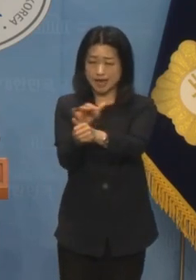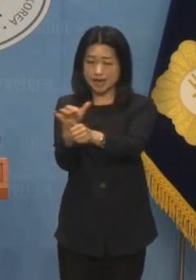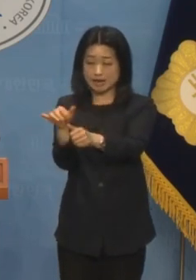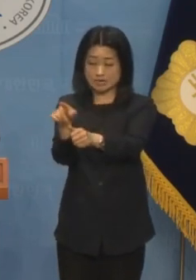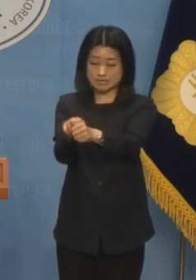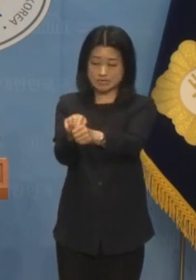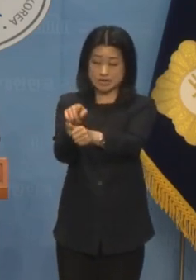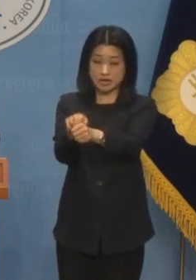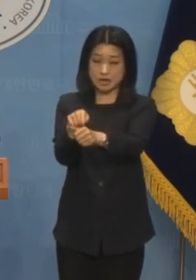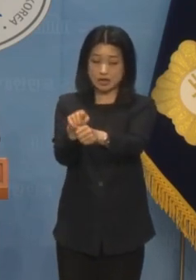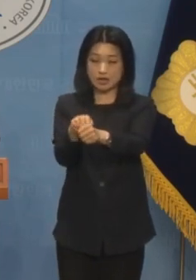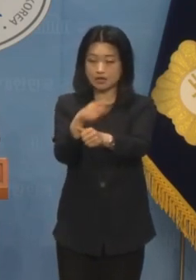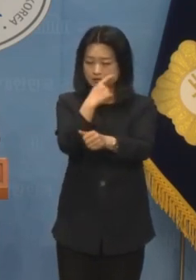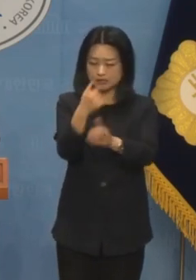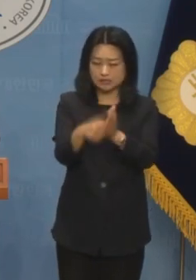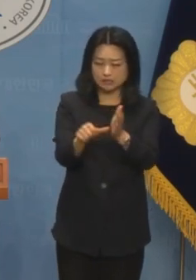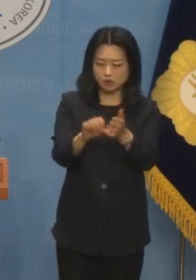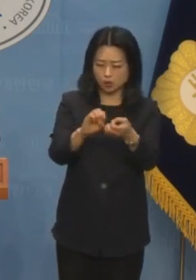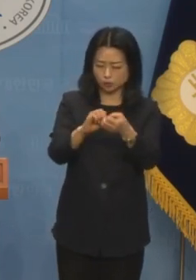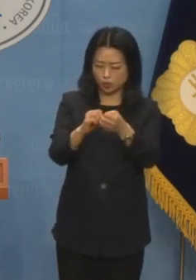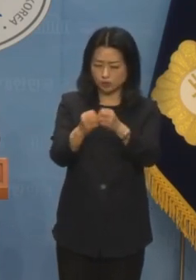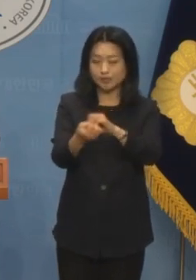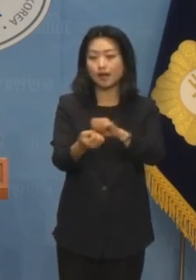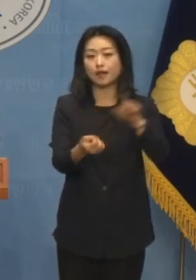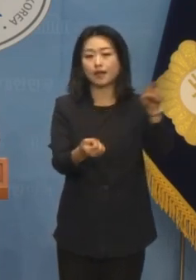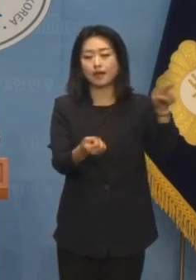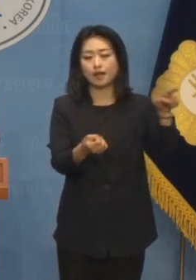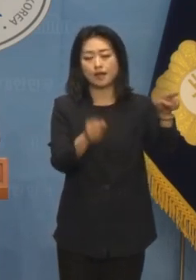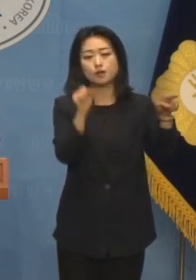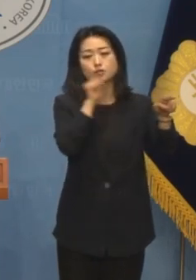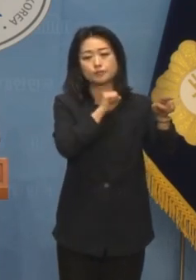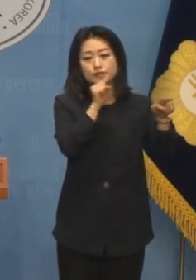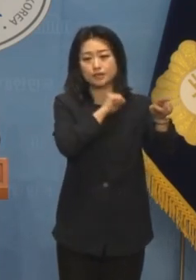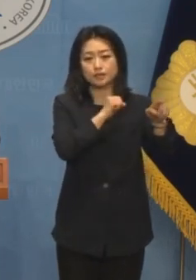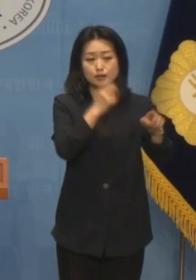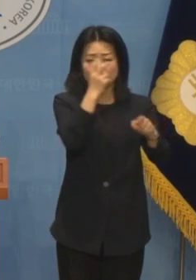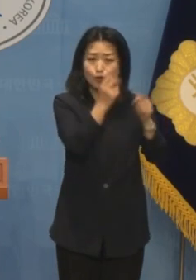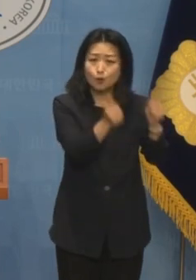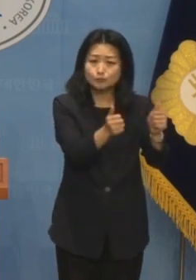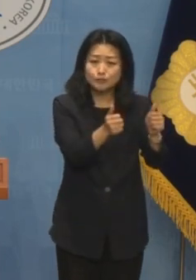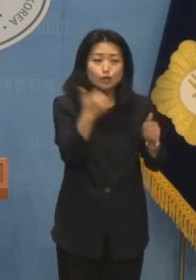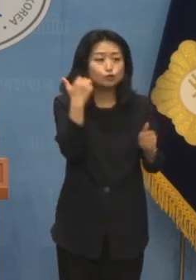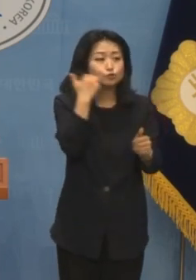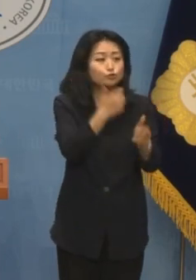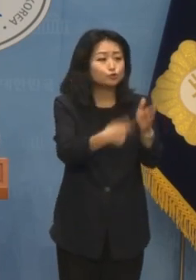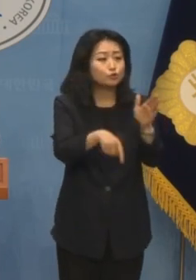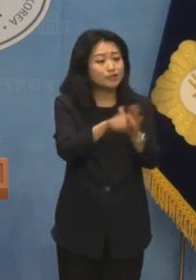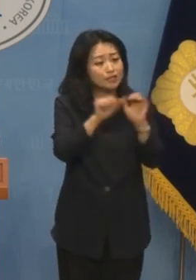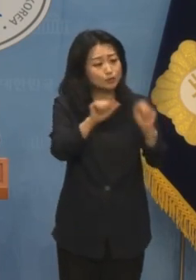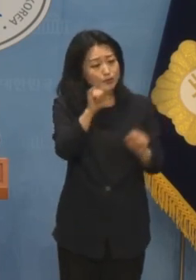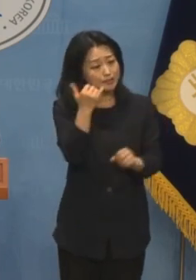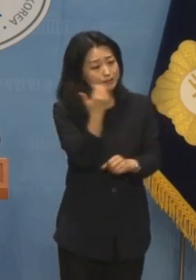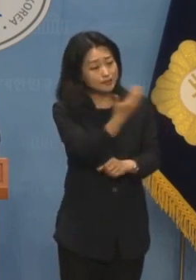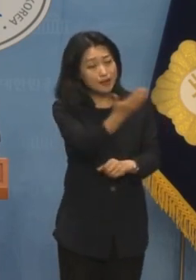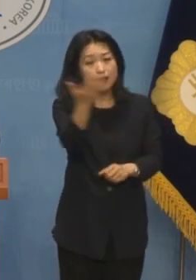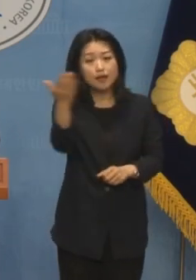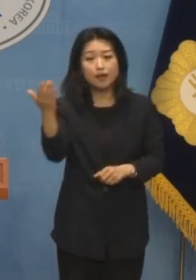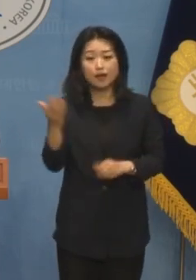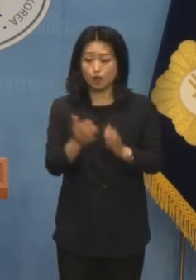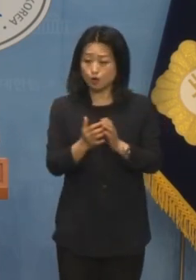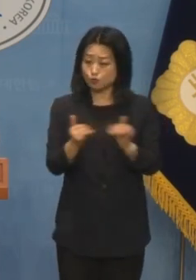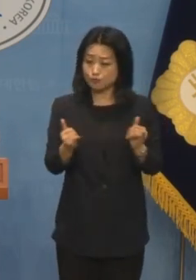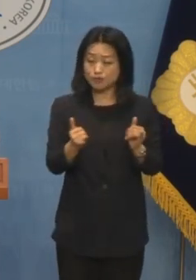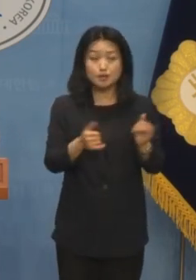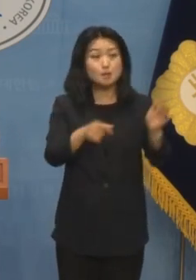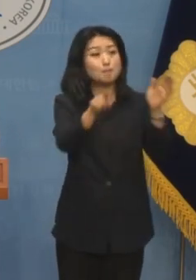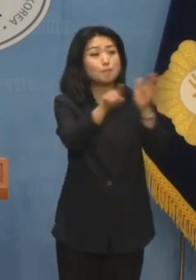먹듯이 일삼고 있습니다. 과연 대한민국 검찰이 누구를 위해 있는 것인지, 국민은 과연 누구를